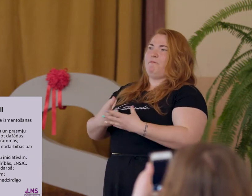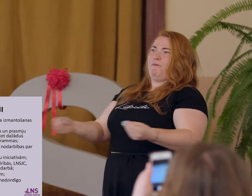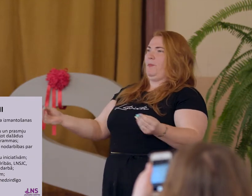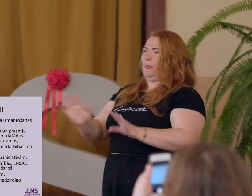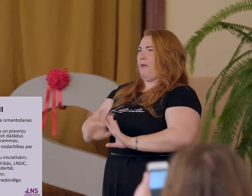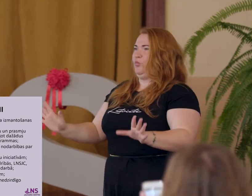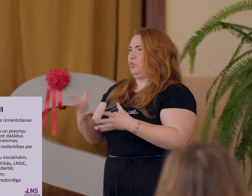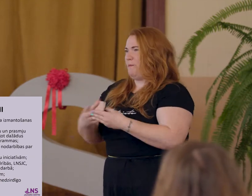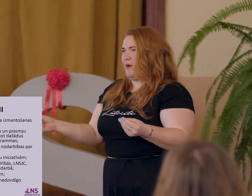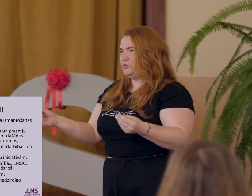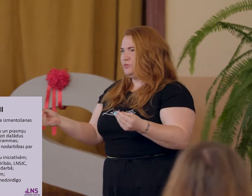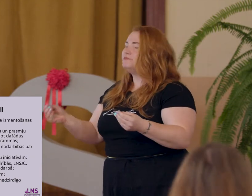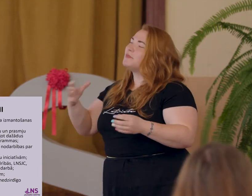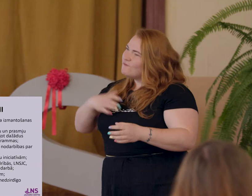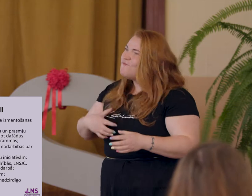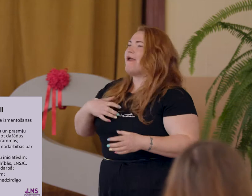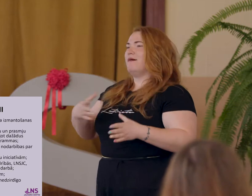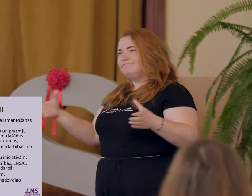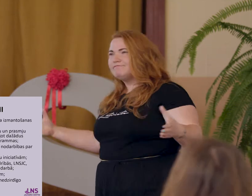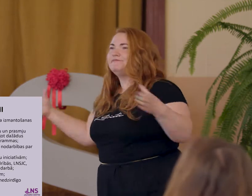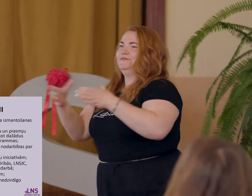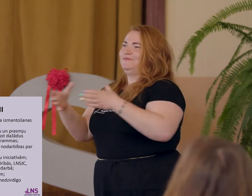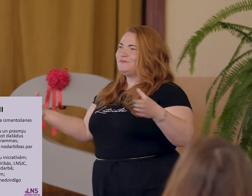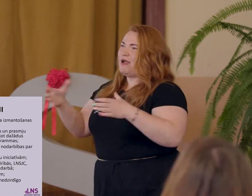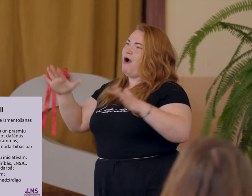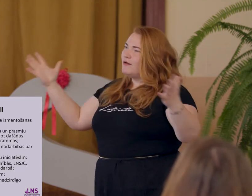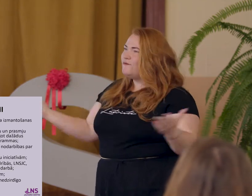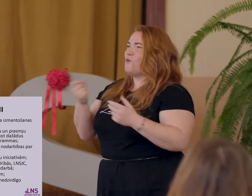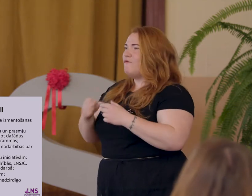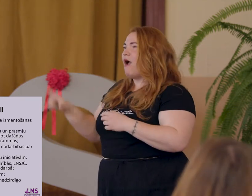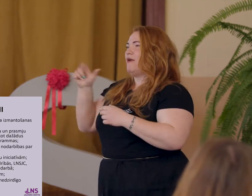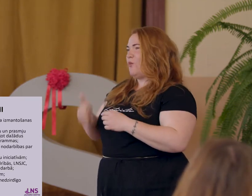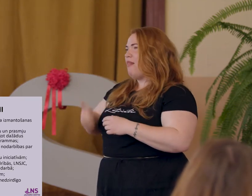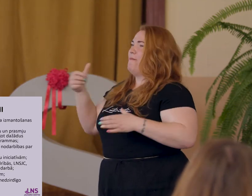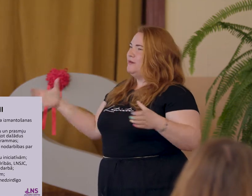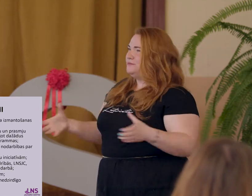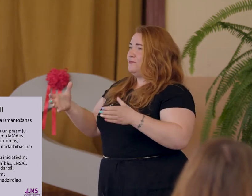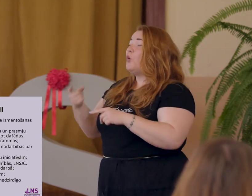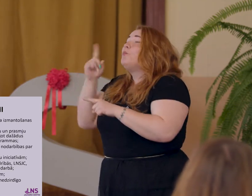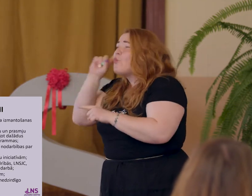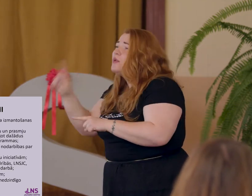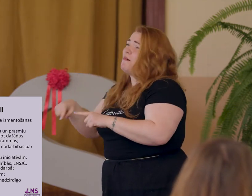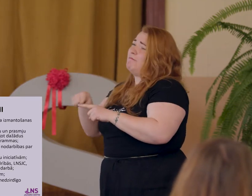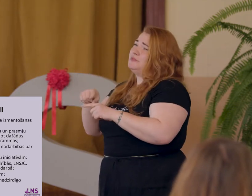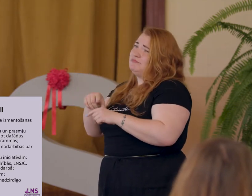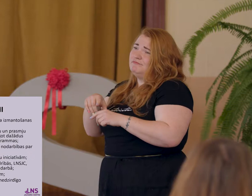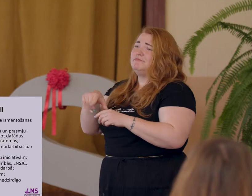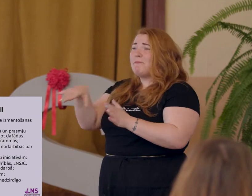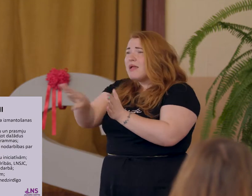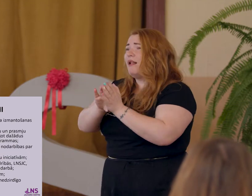jauniešu centrs nepazudīs. Tur visu laiku notiek un mēs apvienojamies un kļūst ar vienu labāk. Protams,